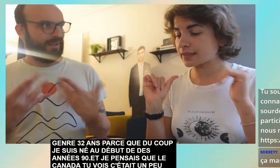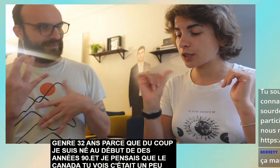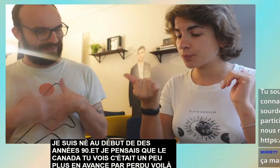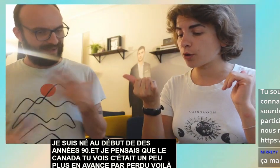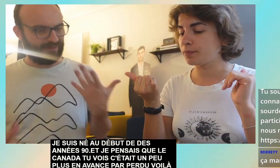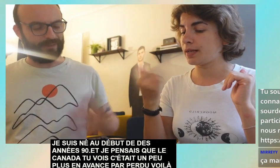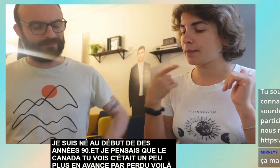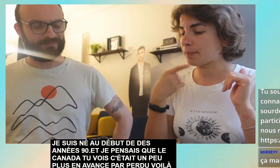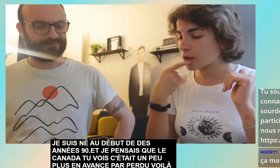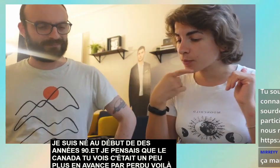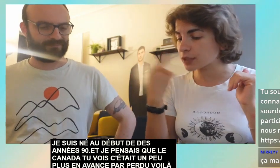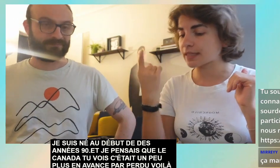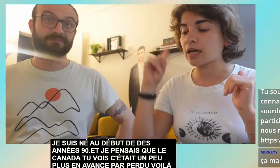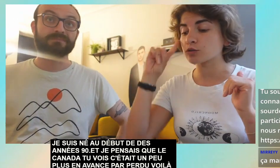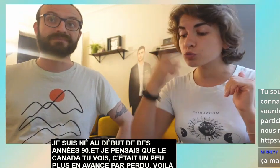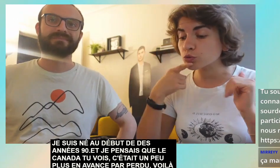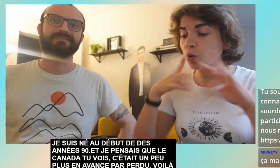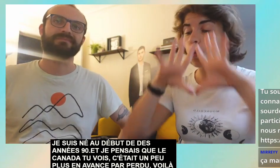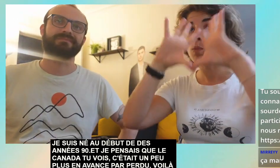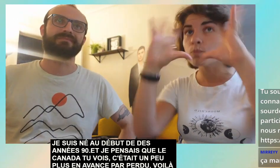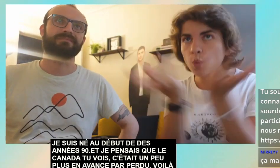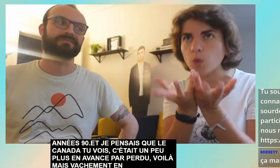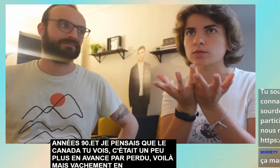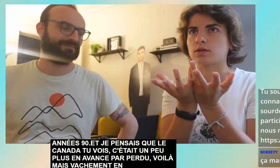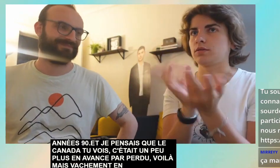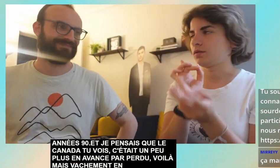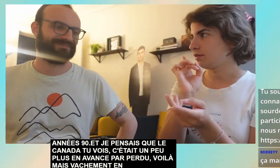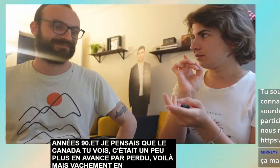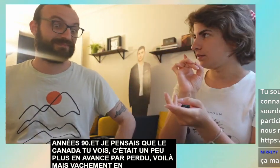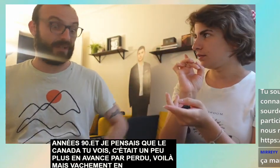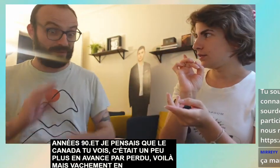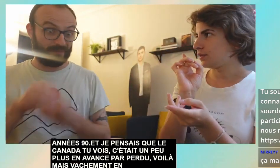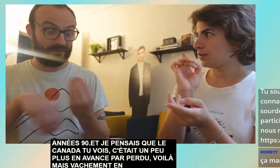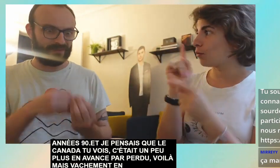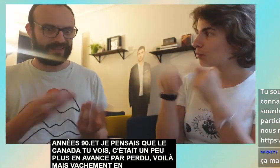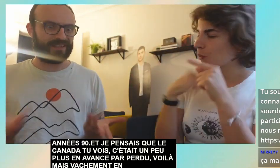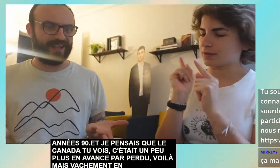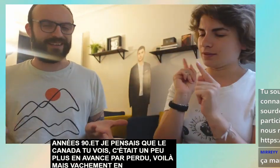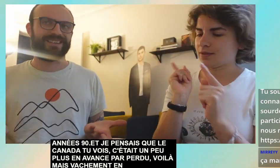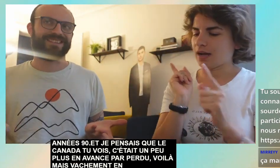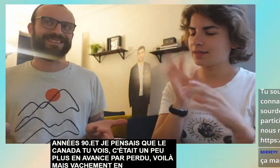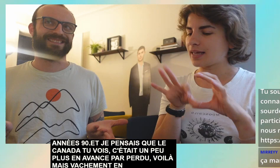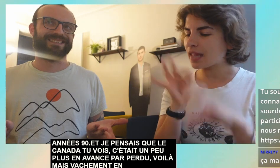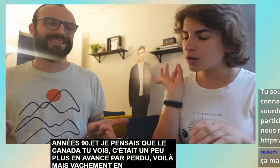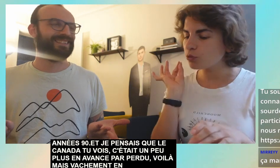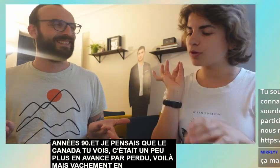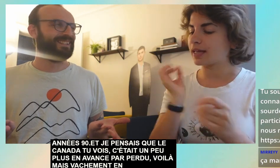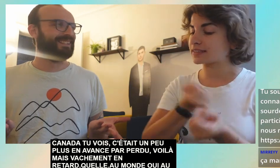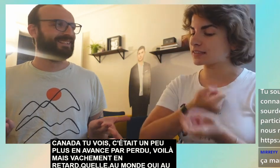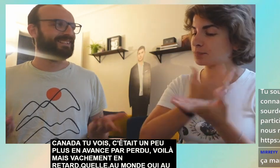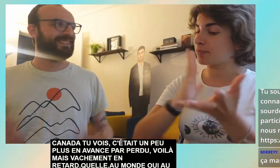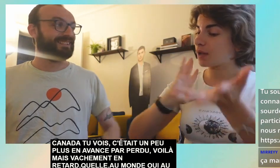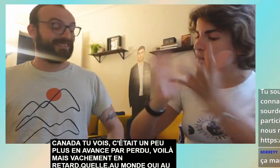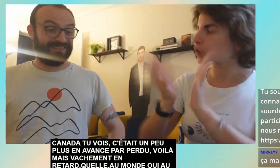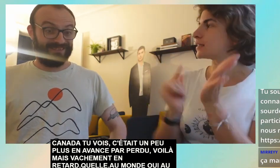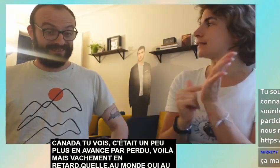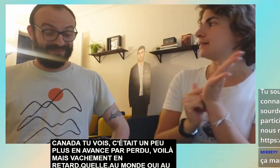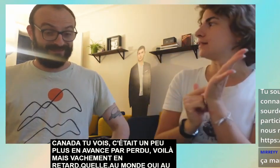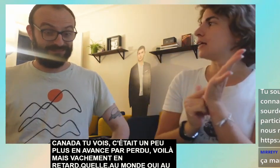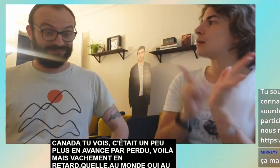t'es le tard, premier parlementaire au monde, Oui, au monde. au c'est monde, tard. à être élu et à s'exprimer en dessin. Parce